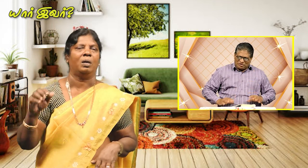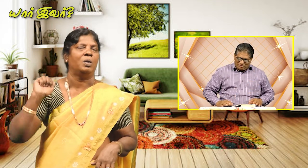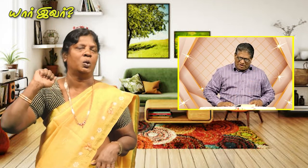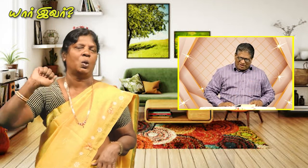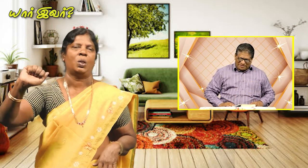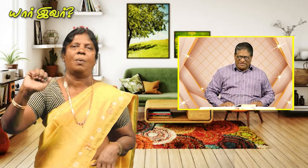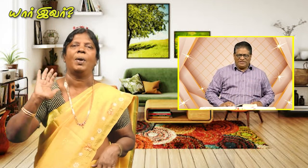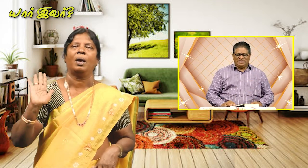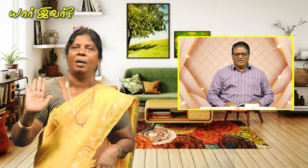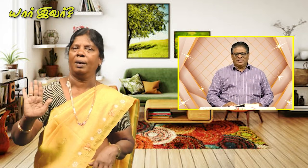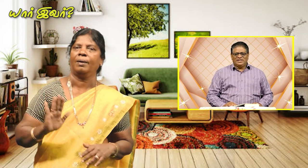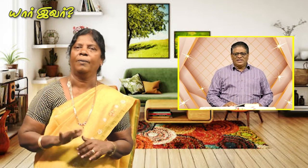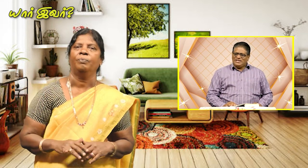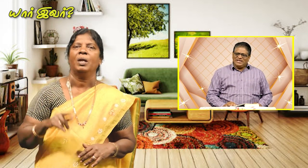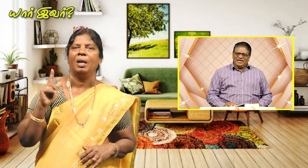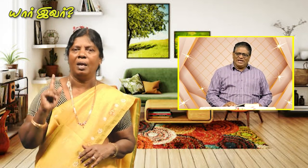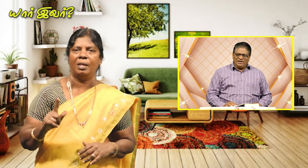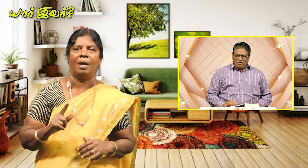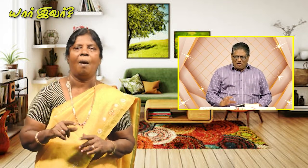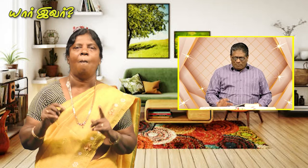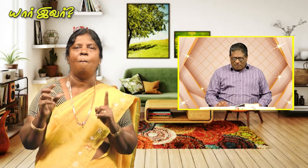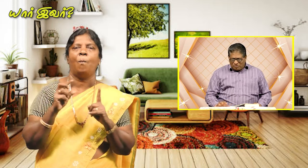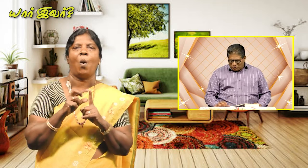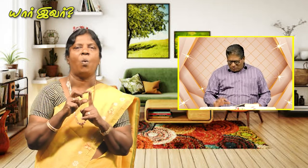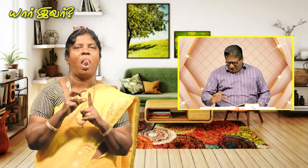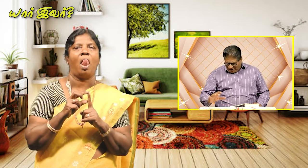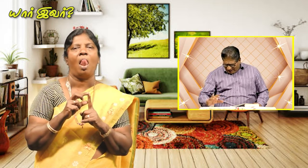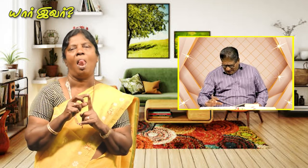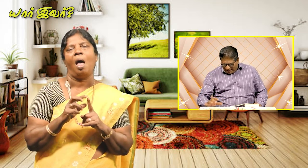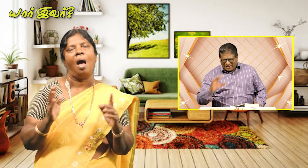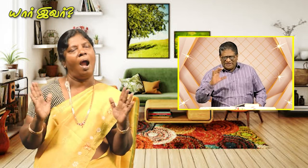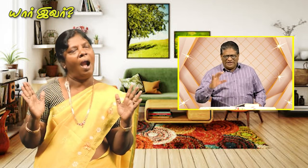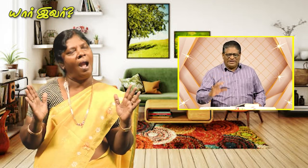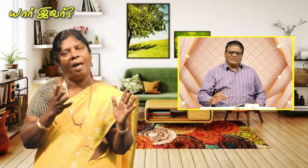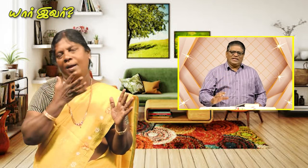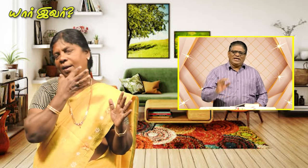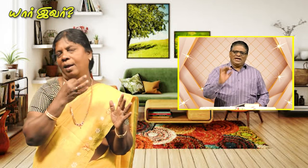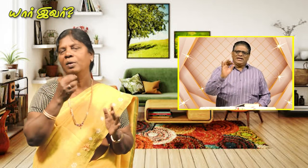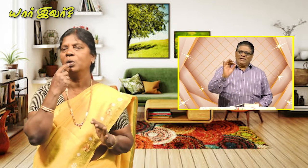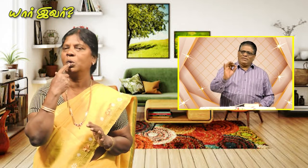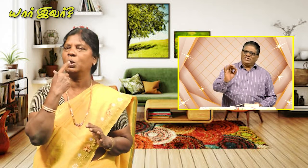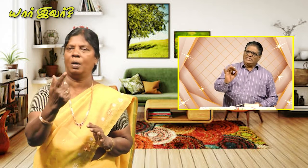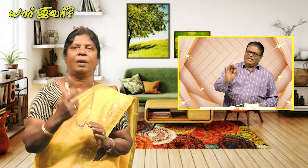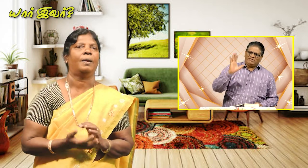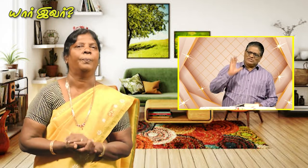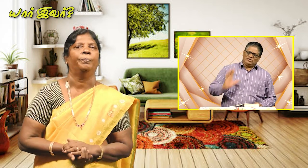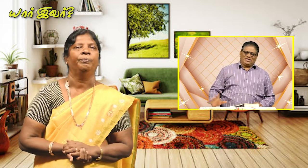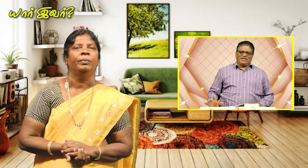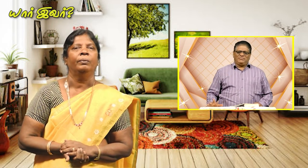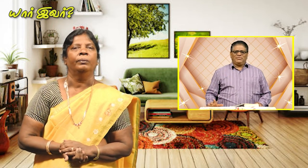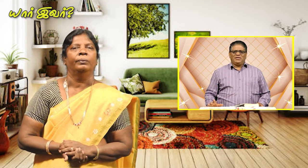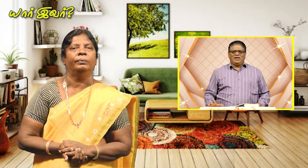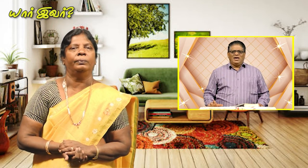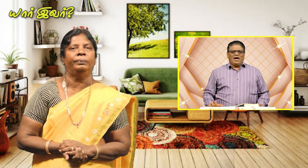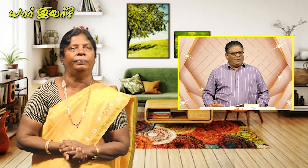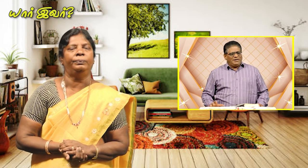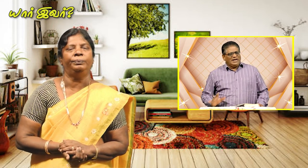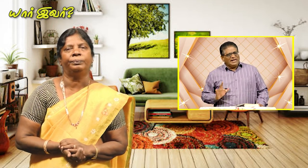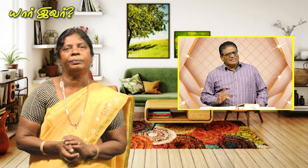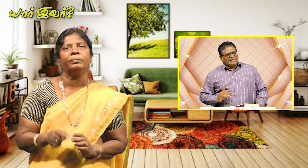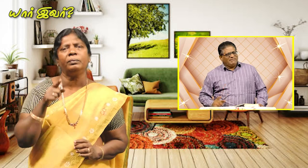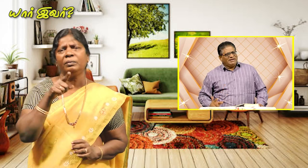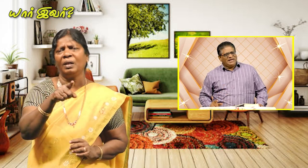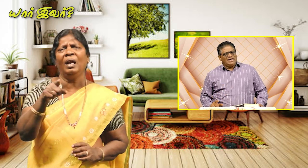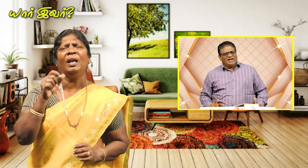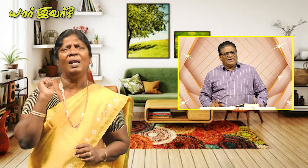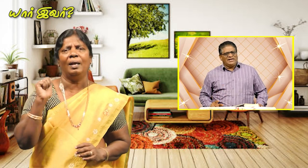உங்களுக்கு சொந்தமானது. இத பவுல் ரொம்ப அழகா இந்த இடத்துல நமக்கு தெளிவா சொல்றார். அப்படின்னா